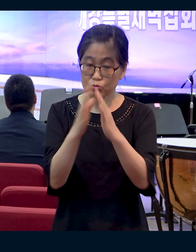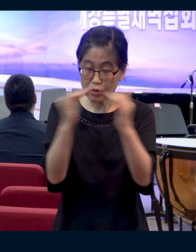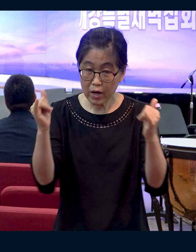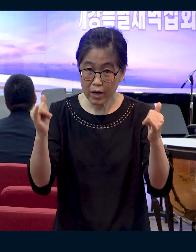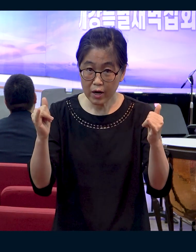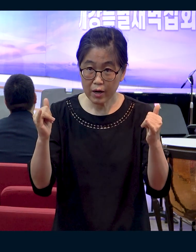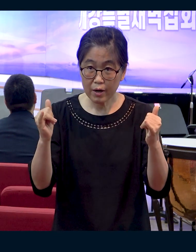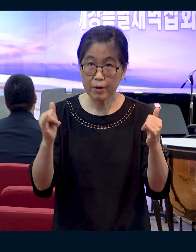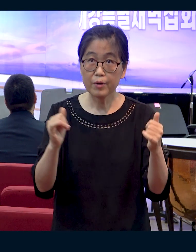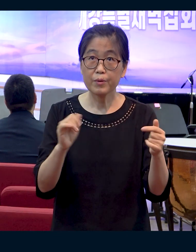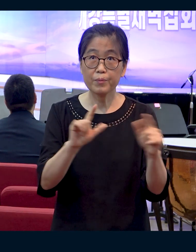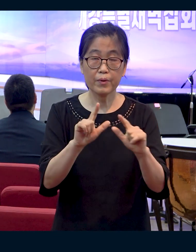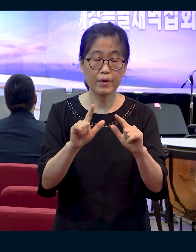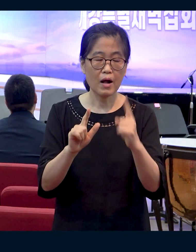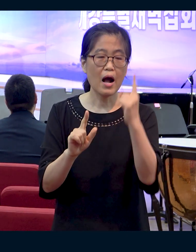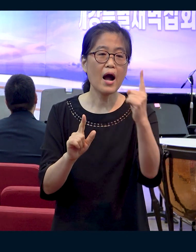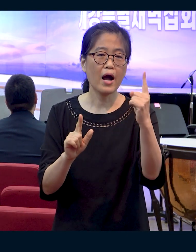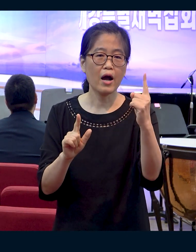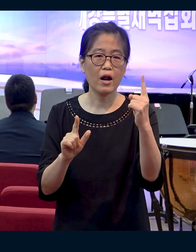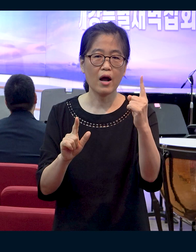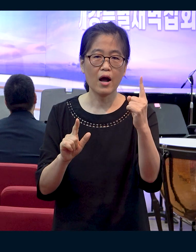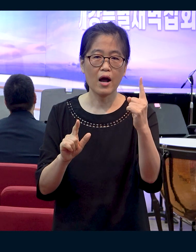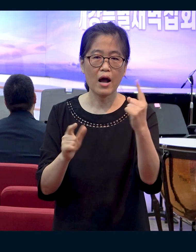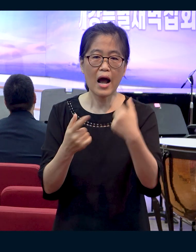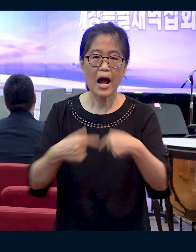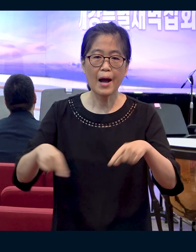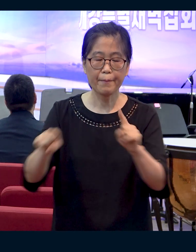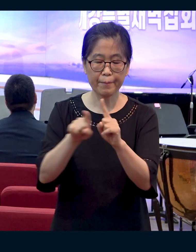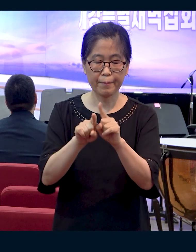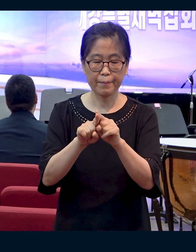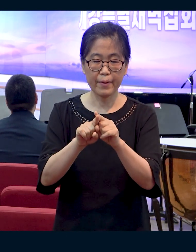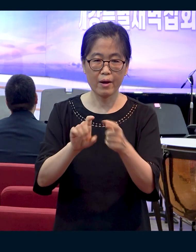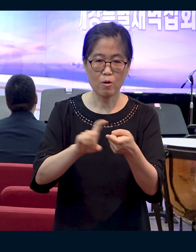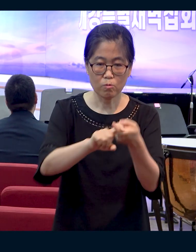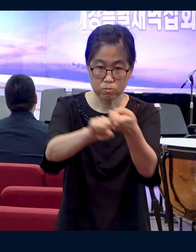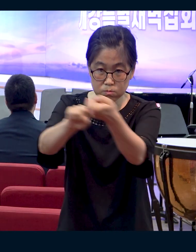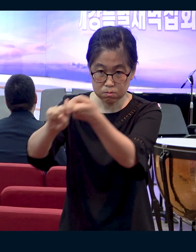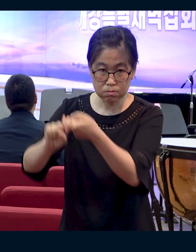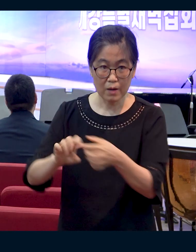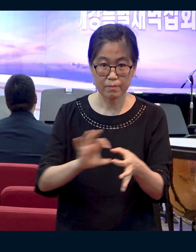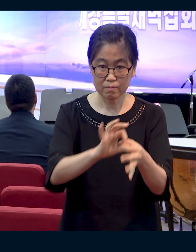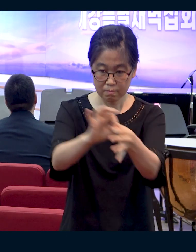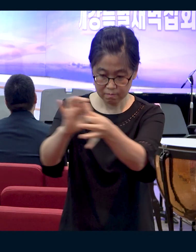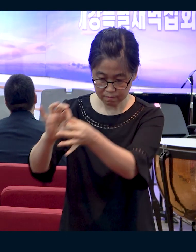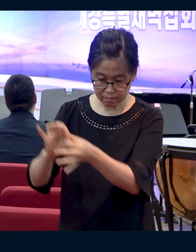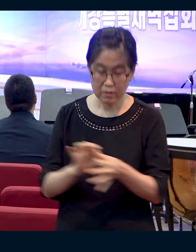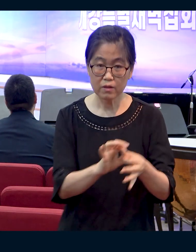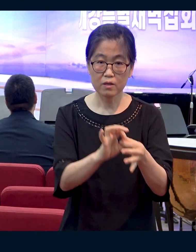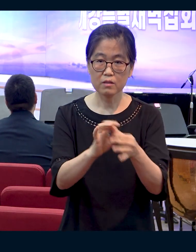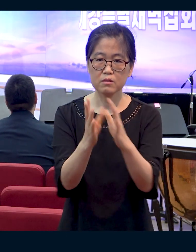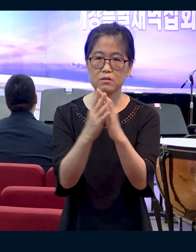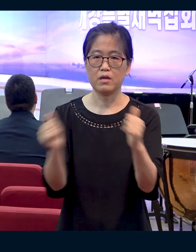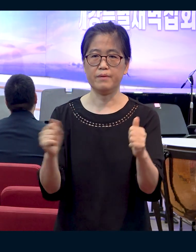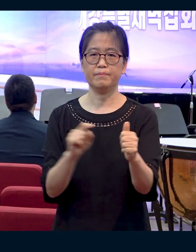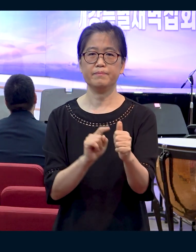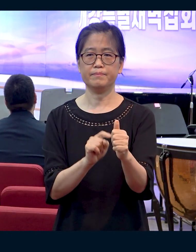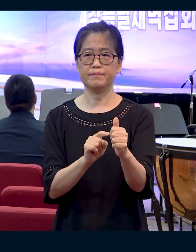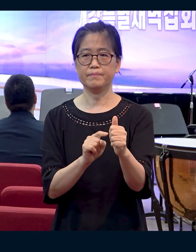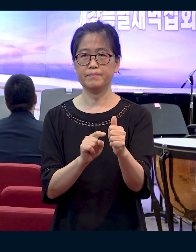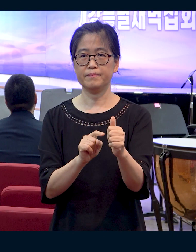사람들을 하나로 이렇게 같이 묶어주는 일, 그 일을 할 수 있는 사람이 쓸모가 있어요.